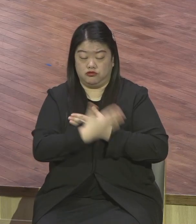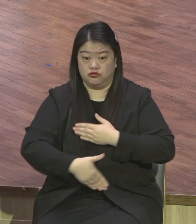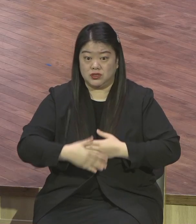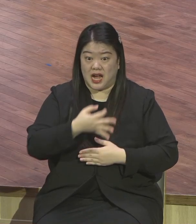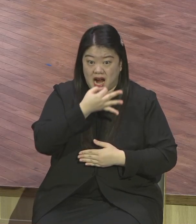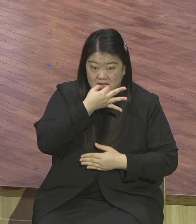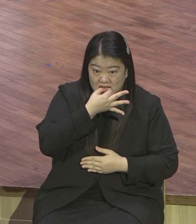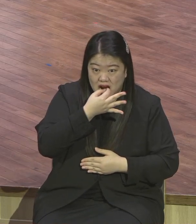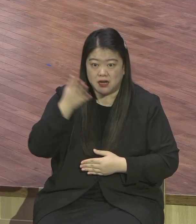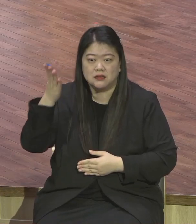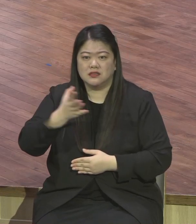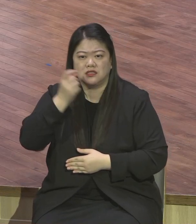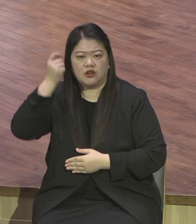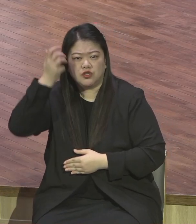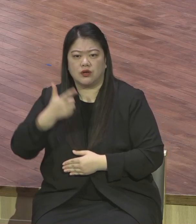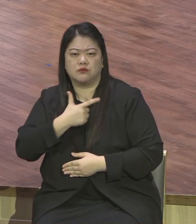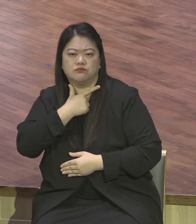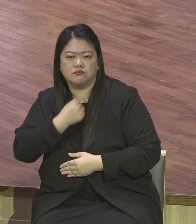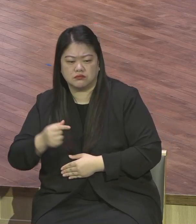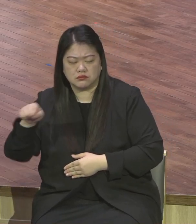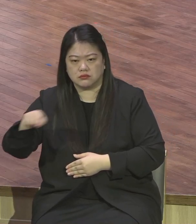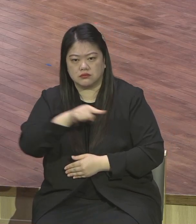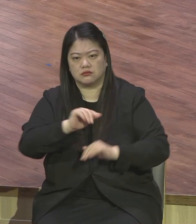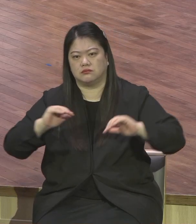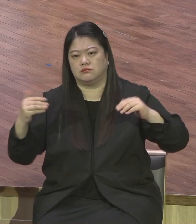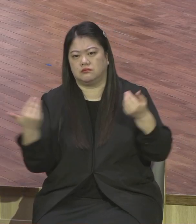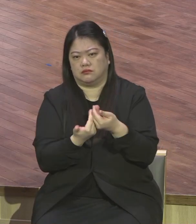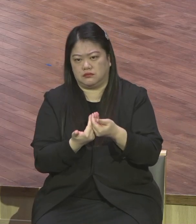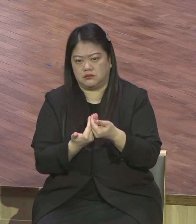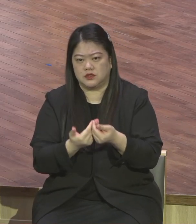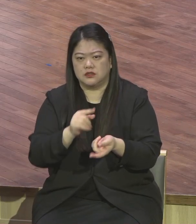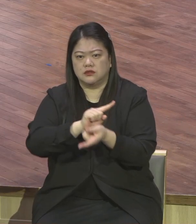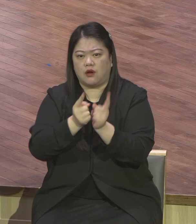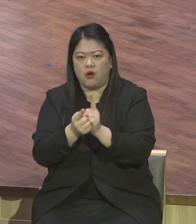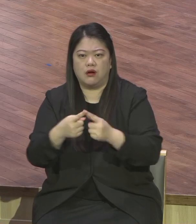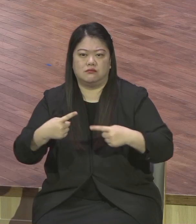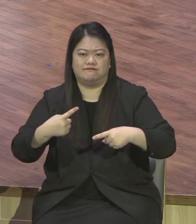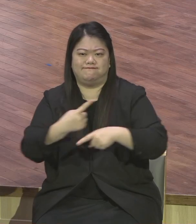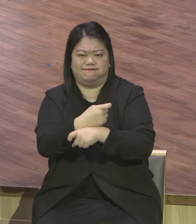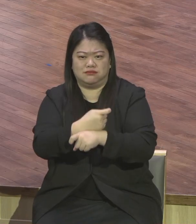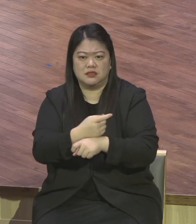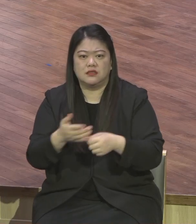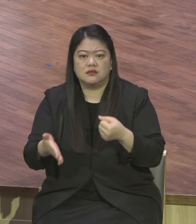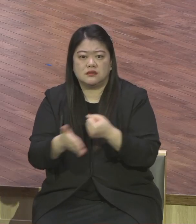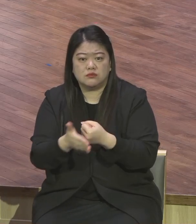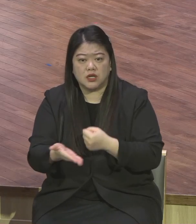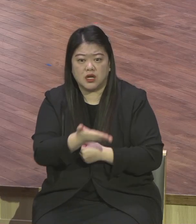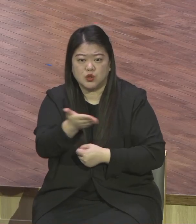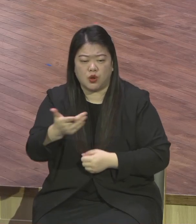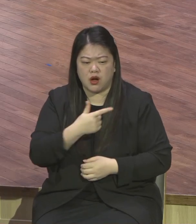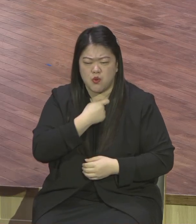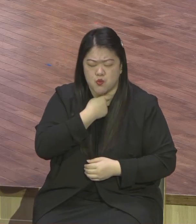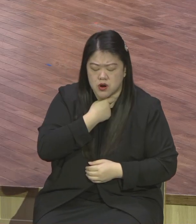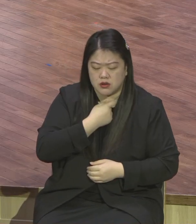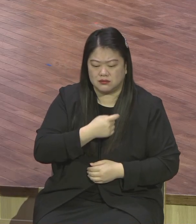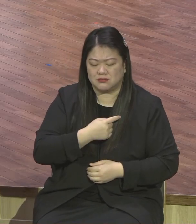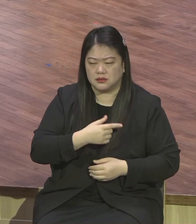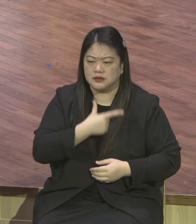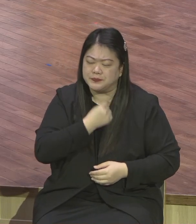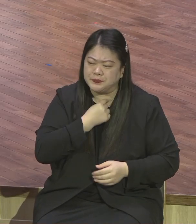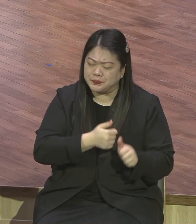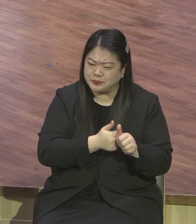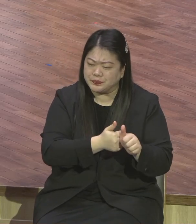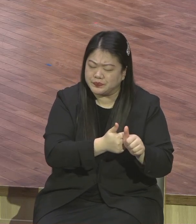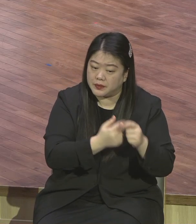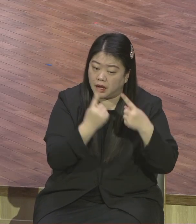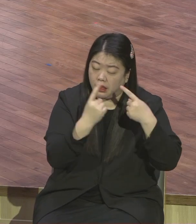성령을 거스르고 성령은 육체를 거스르나니 이 둘이 서로 대적함으로 너희가 원하는 것을 하지